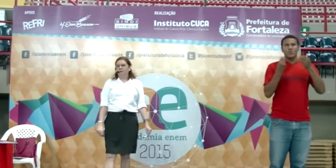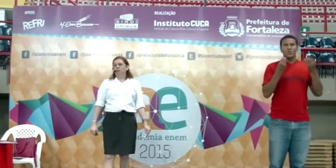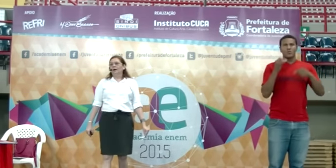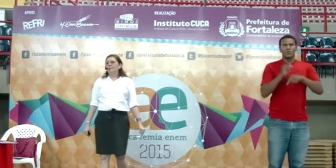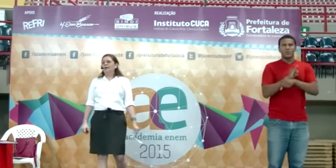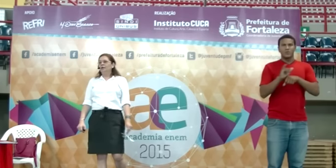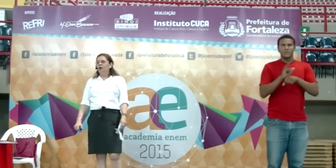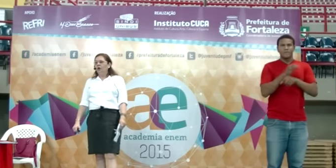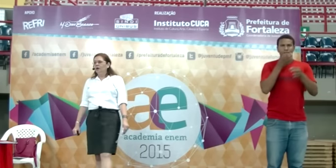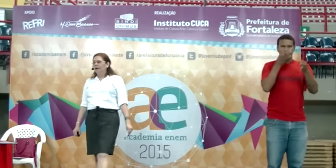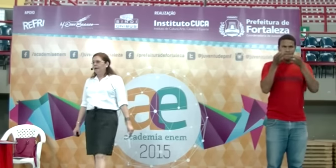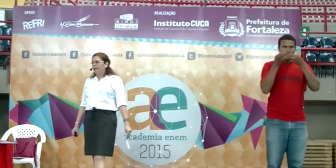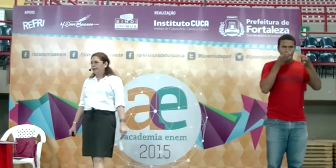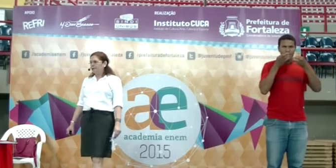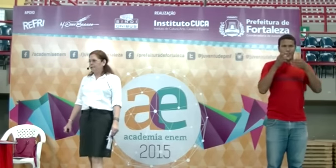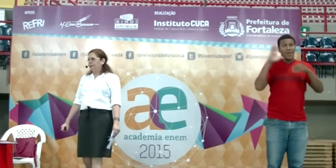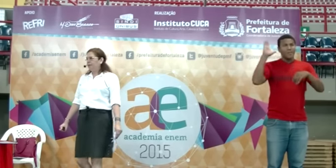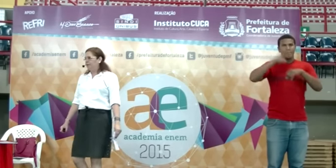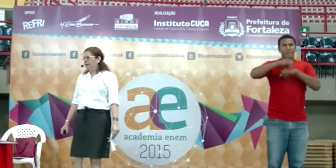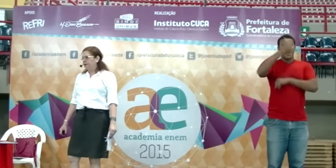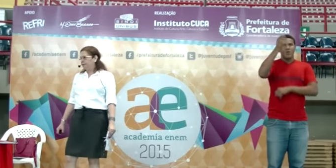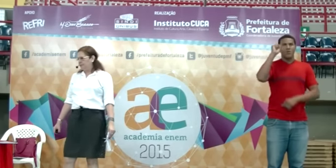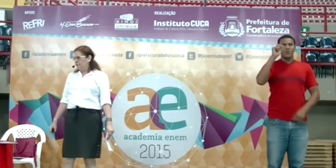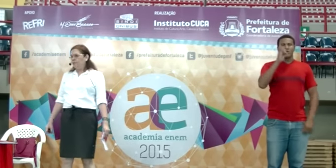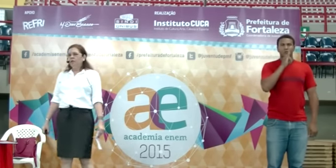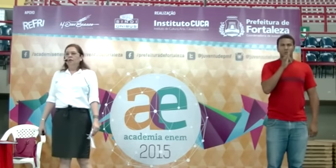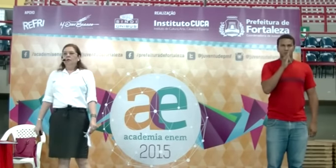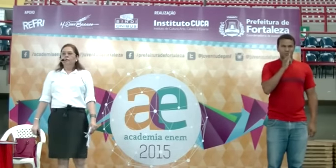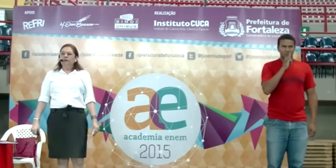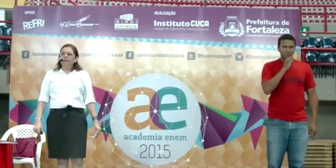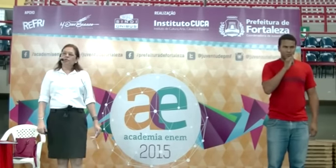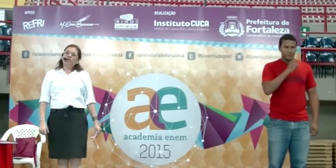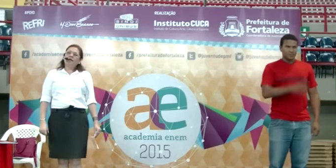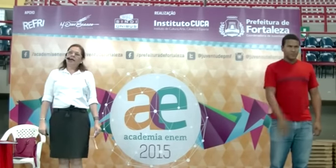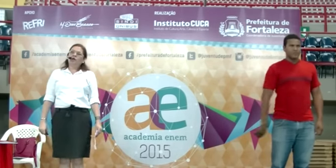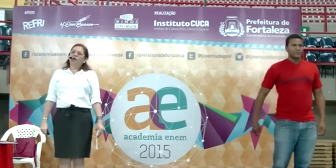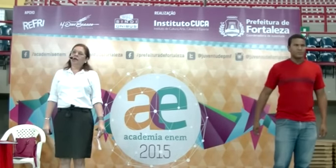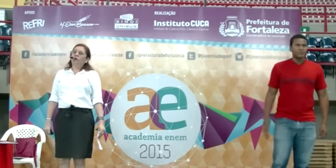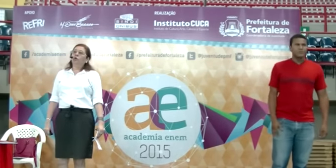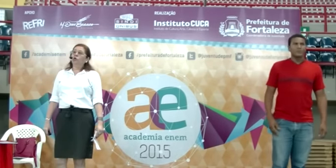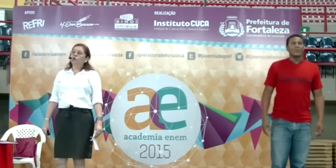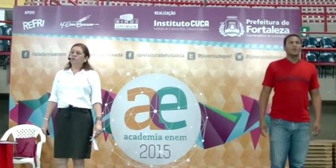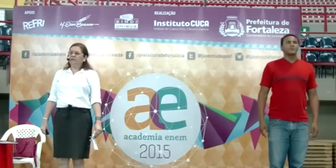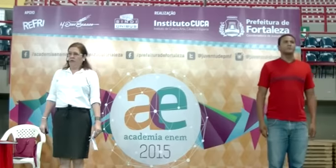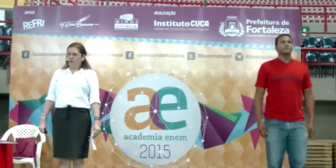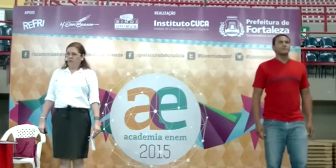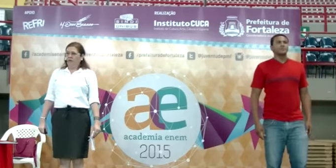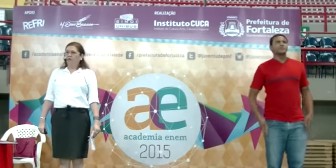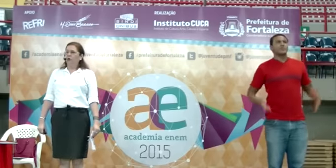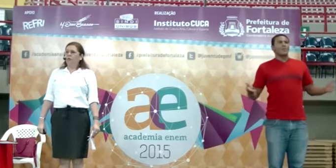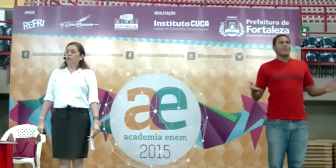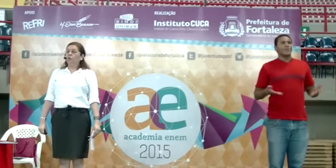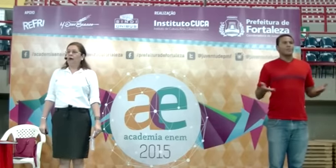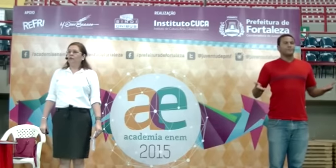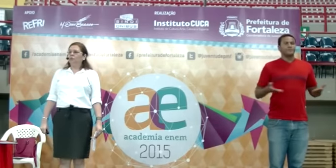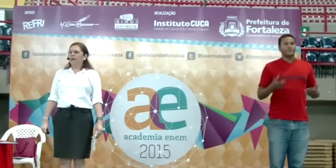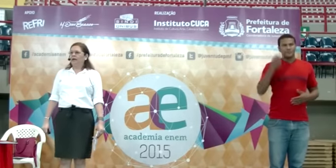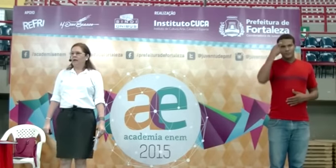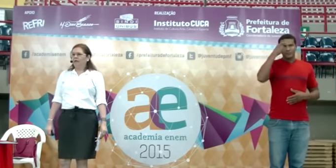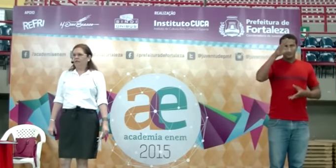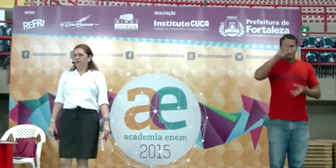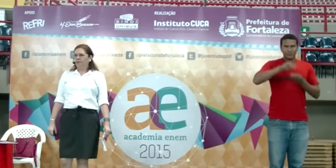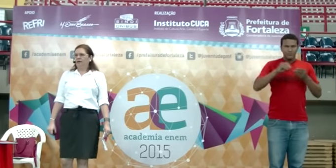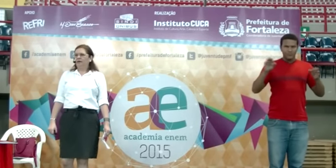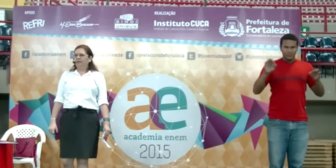eu argumento. A melhor é a da exemplificação. Vamos chegar agora à conclusão. Eu vou para o